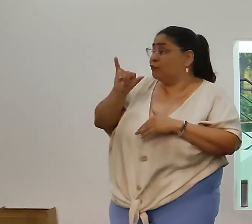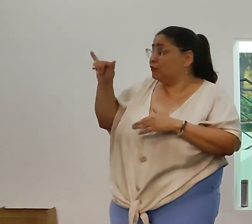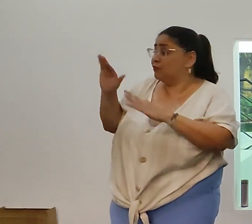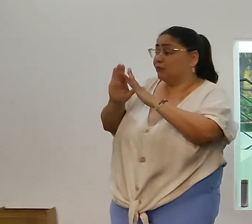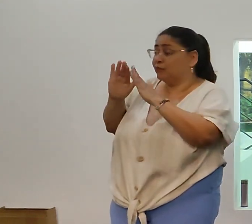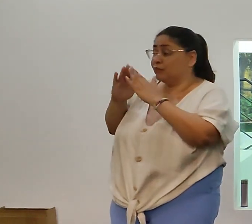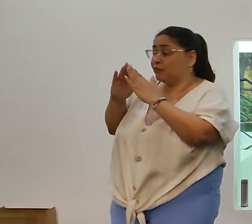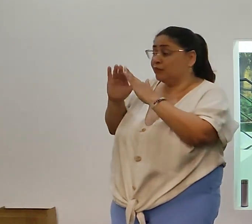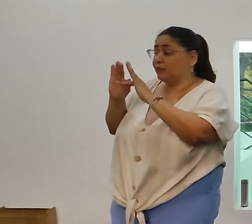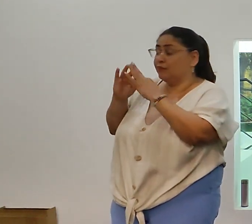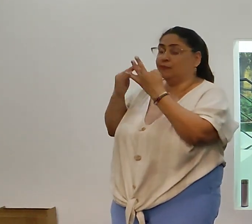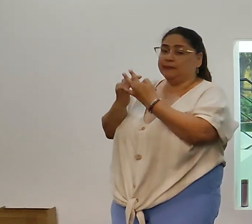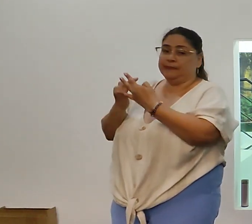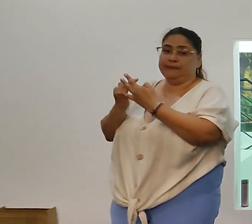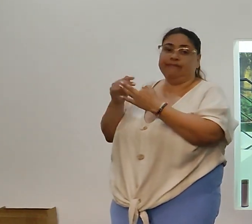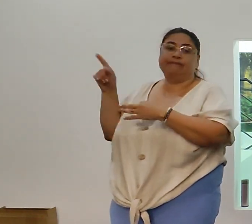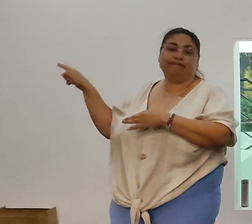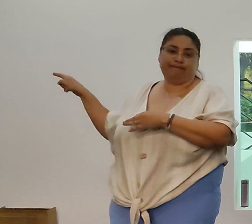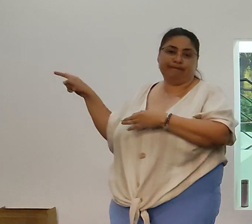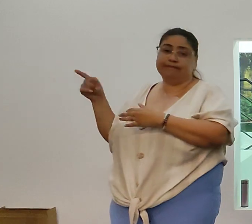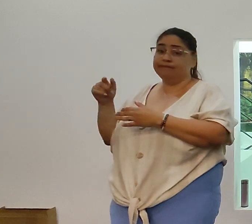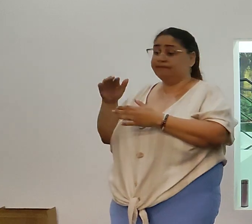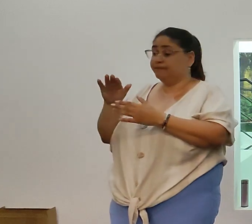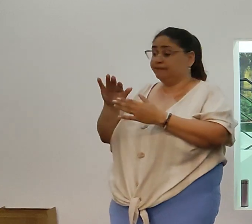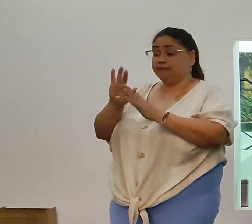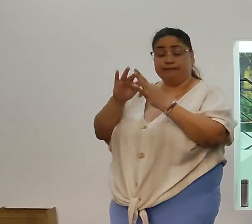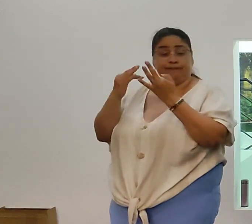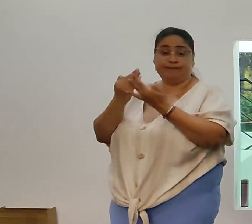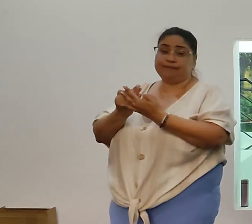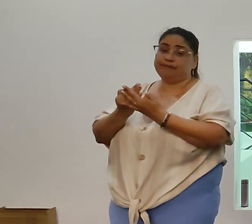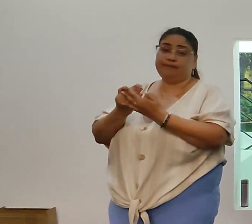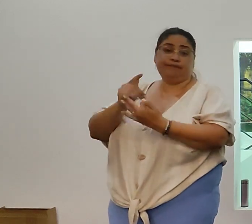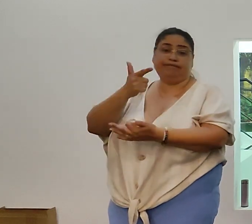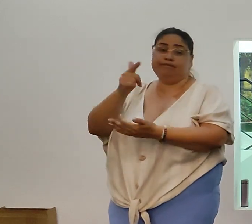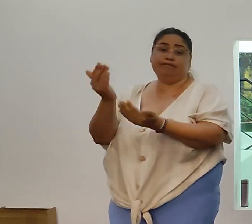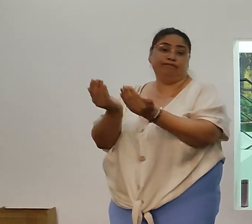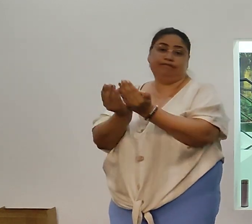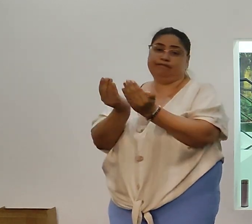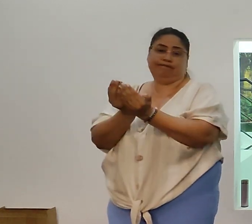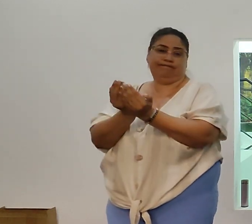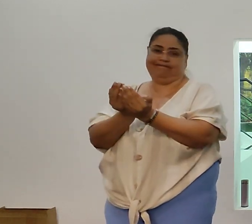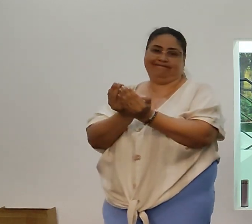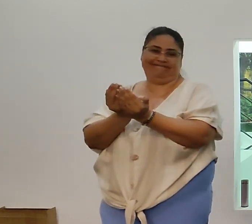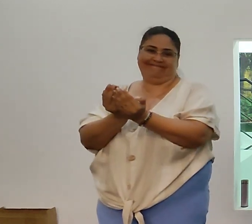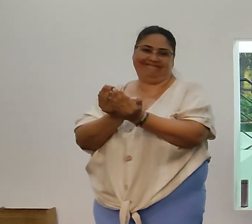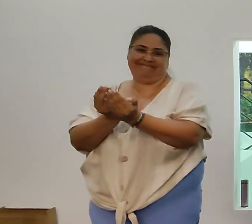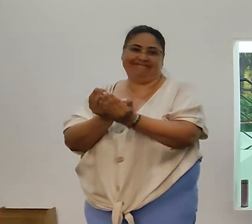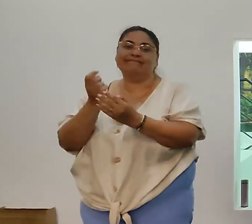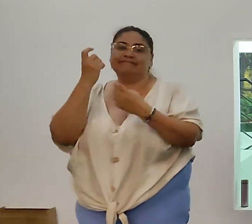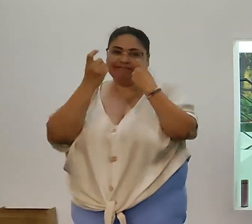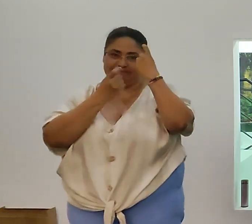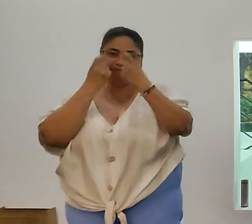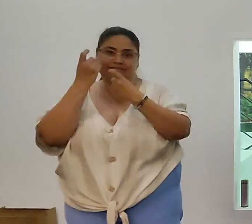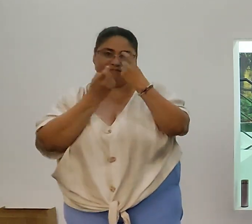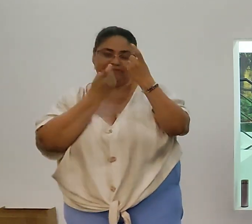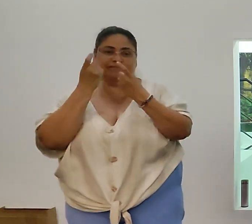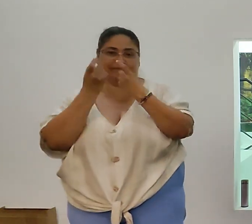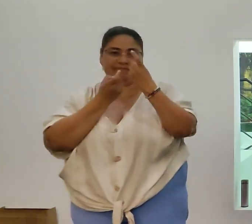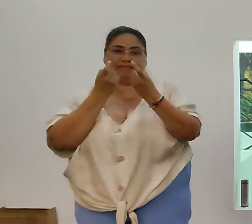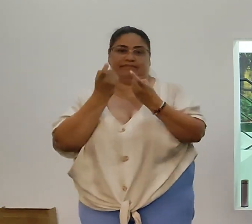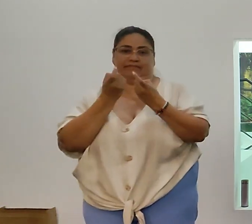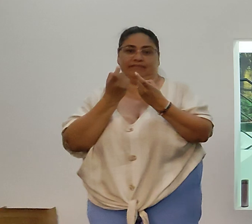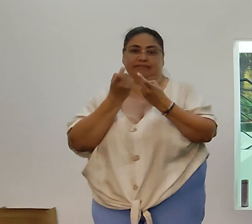família dele, é porque a família dele é ímpia, vocês concordam? Que se a família do rico fosse crente, ele estaria tranquilo quanto aos